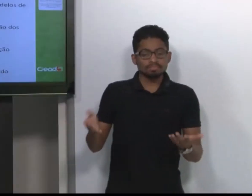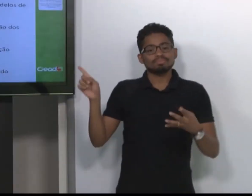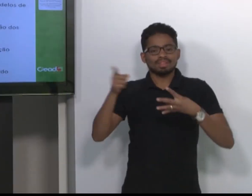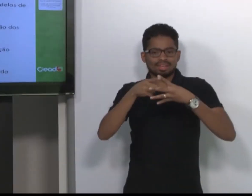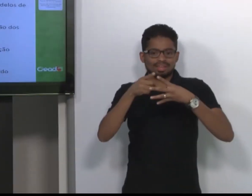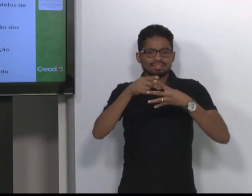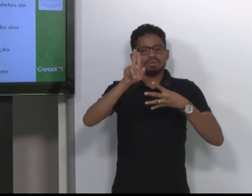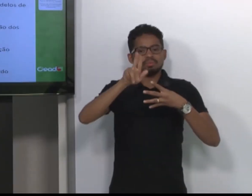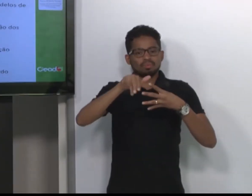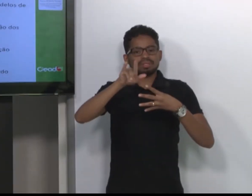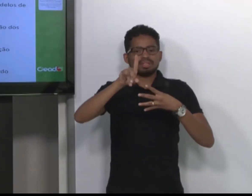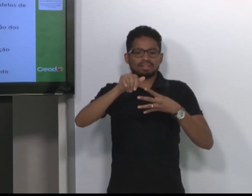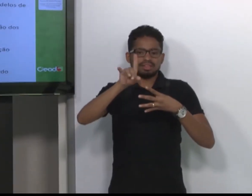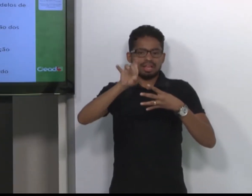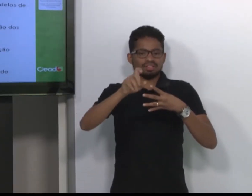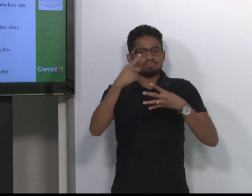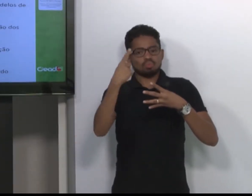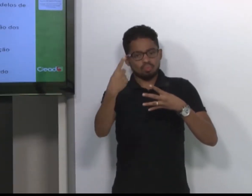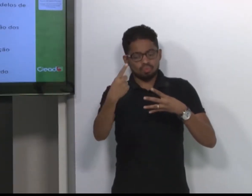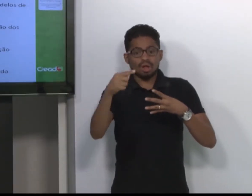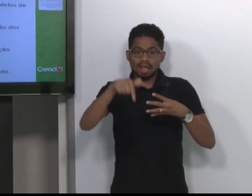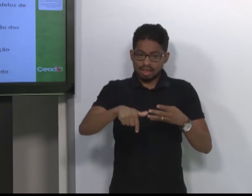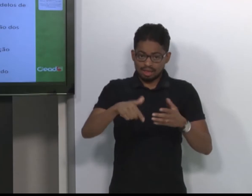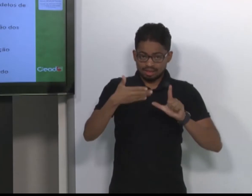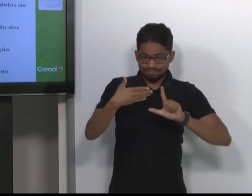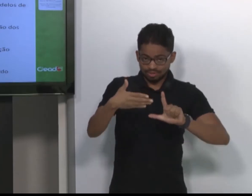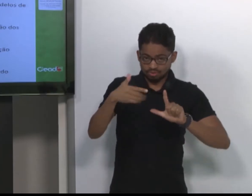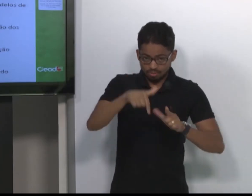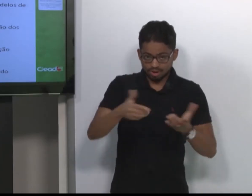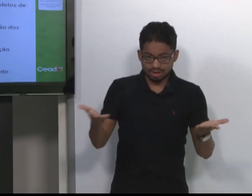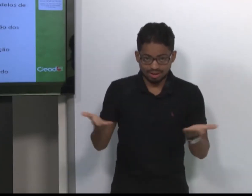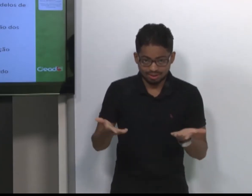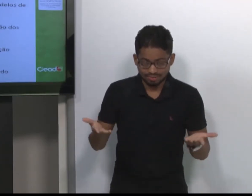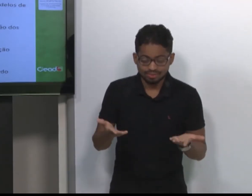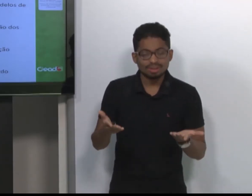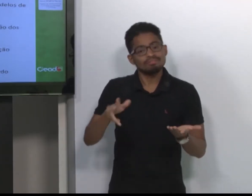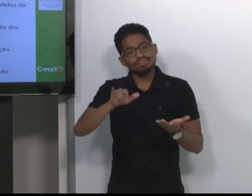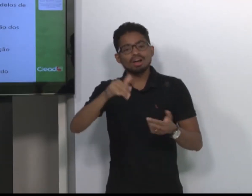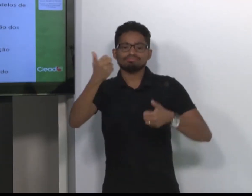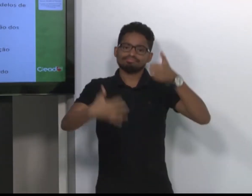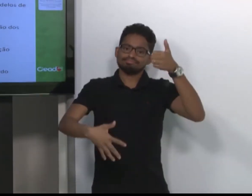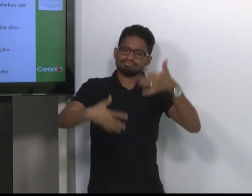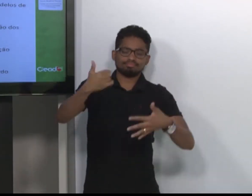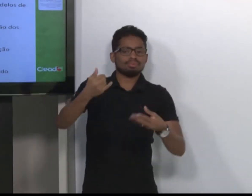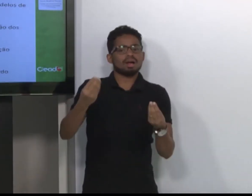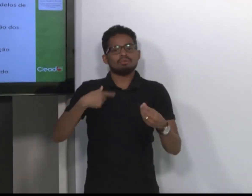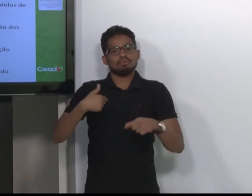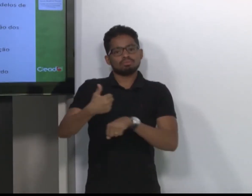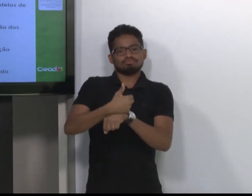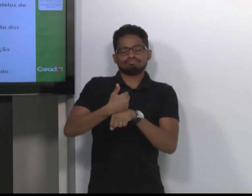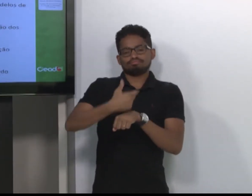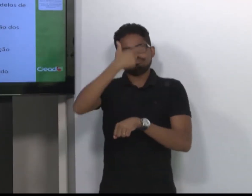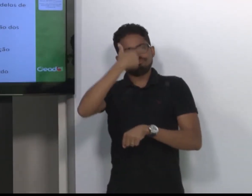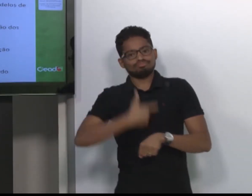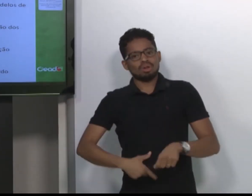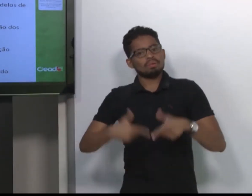Na unidade 1, que é essa nossa videoaula, vamos explicar sobre